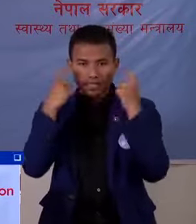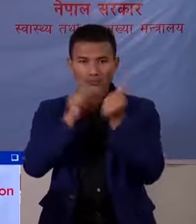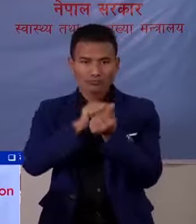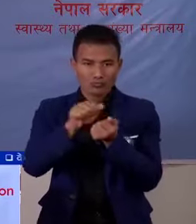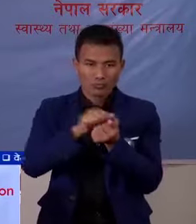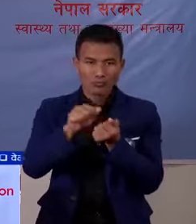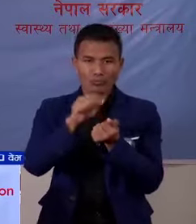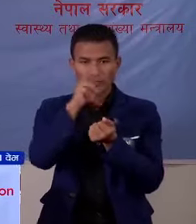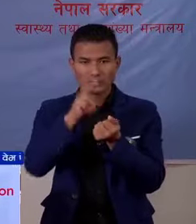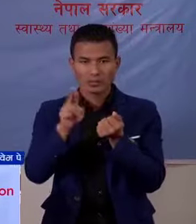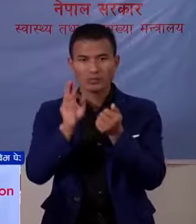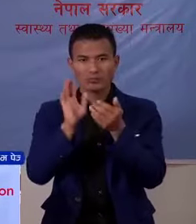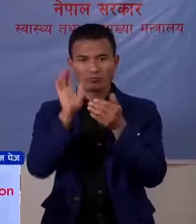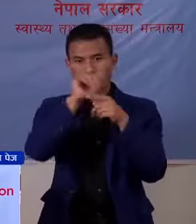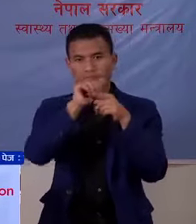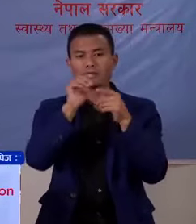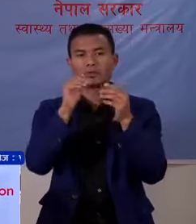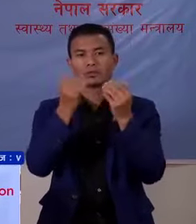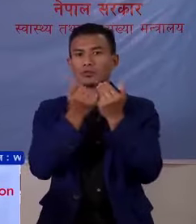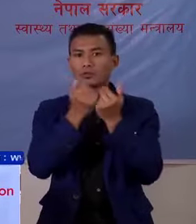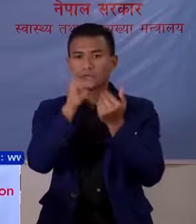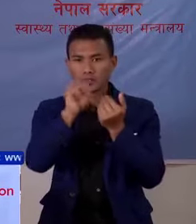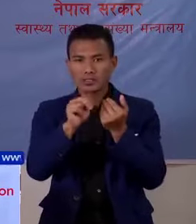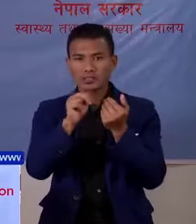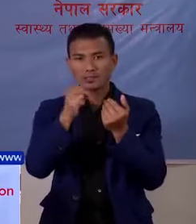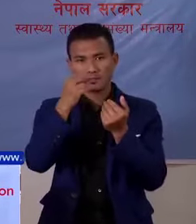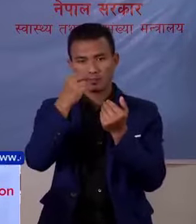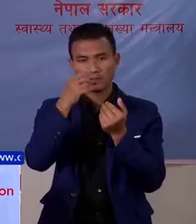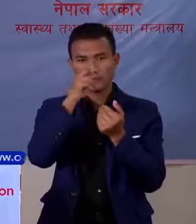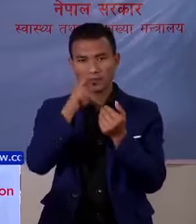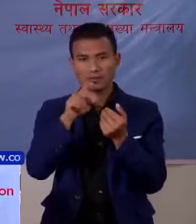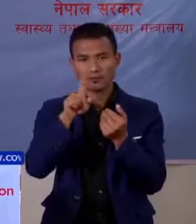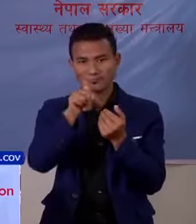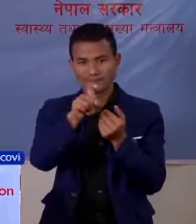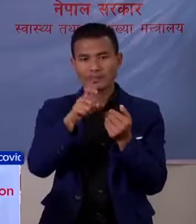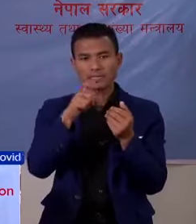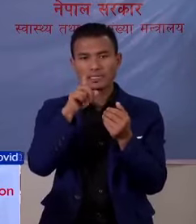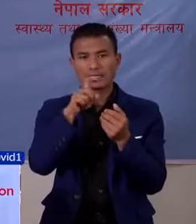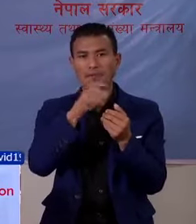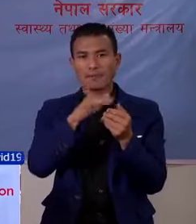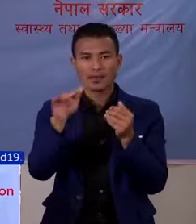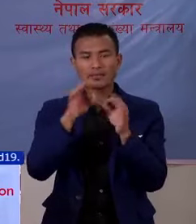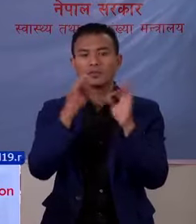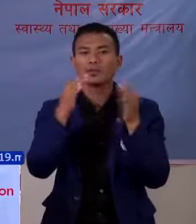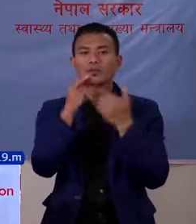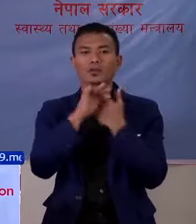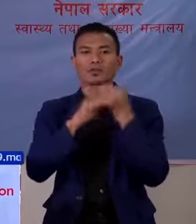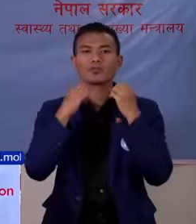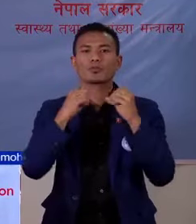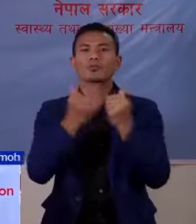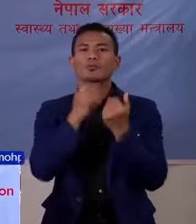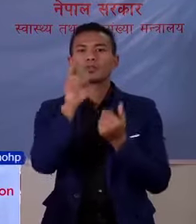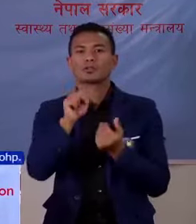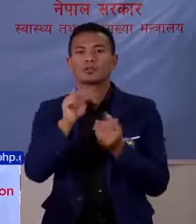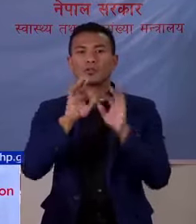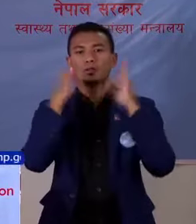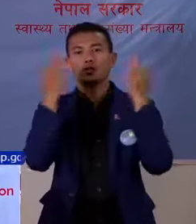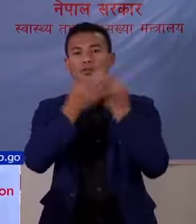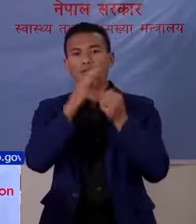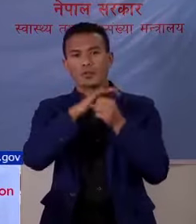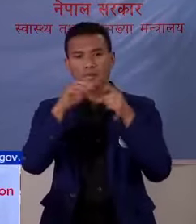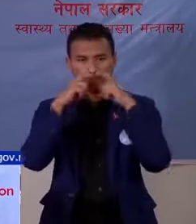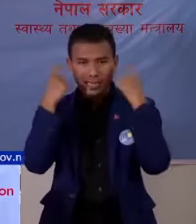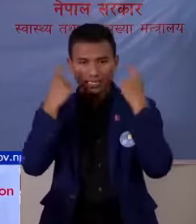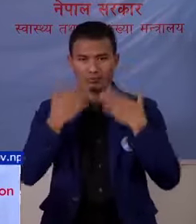धुन र सुकाउने गर्नुपर्दछ र निसङ्क्रमणको विधि समेत अप्नाउनु पर्ने देखिन्छ। विश्वभरि मास्क